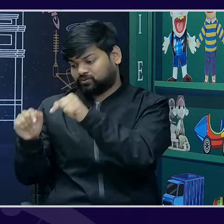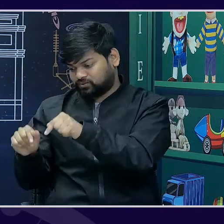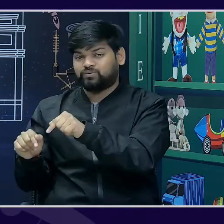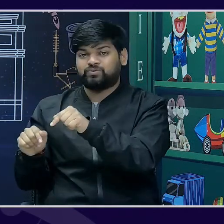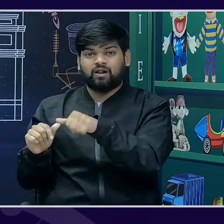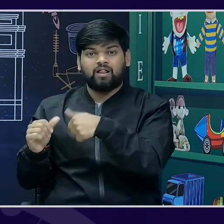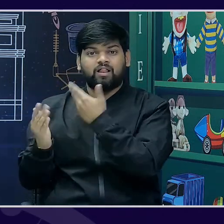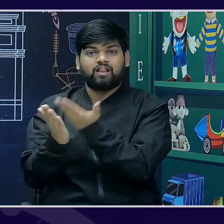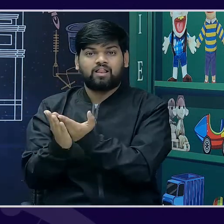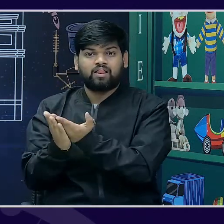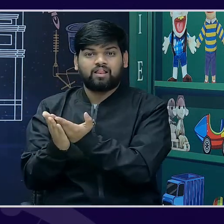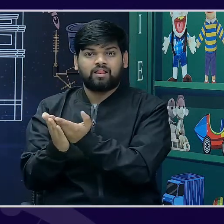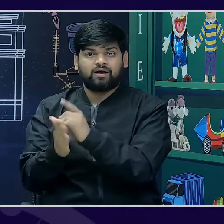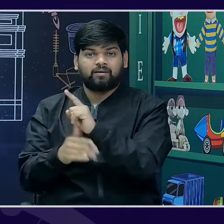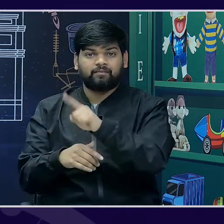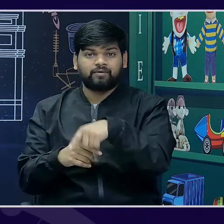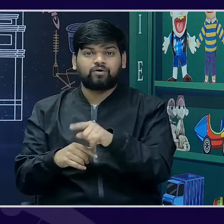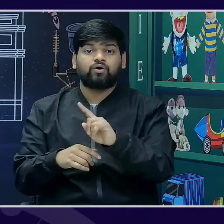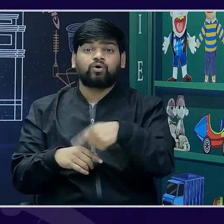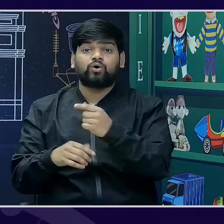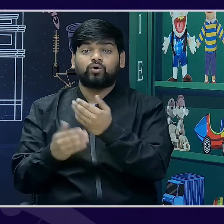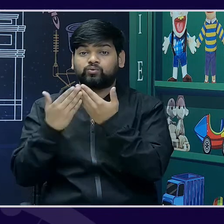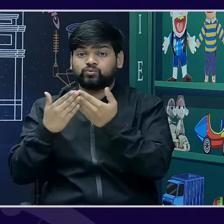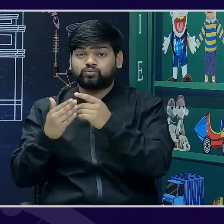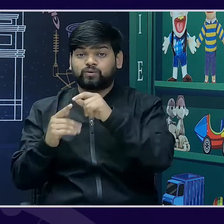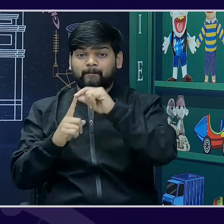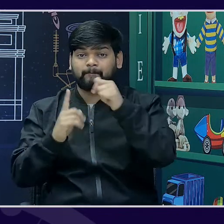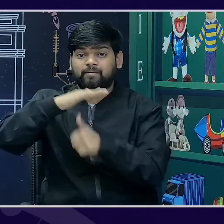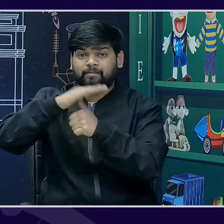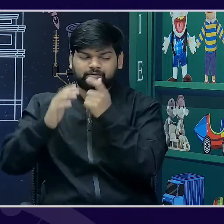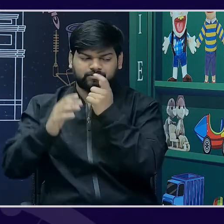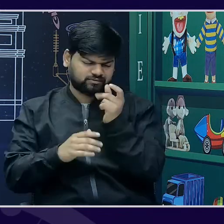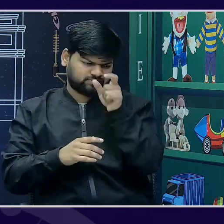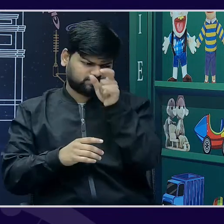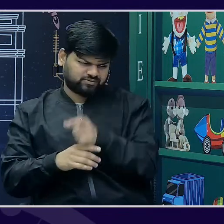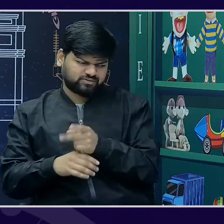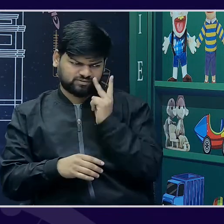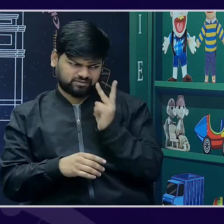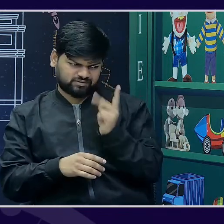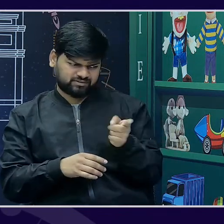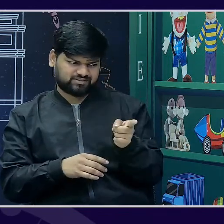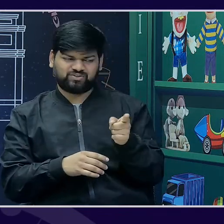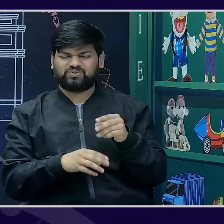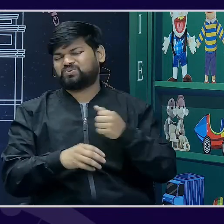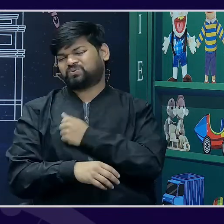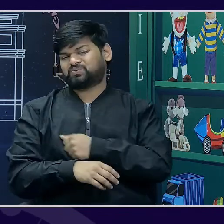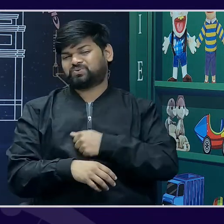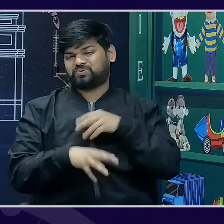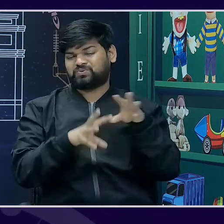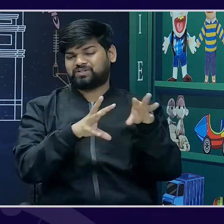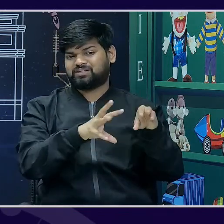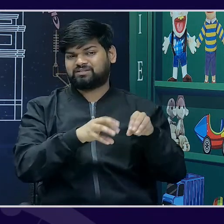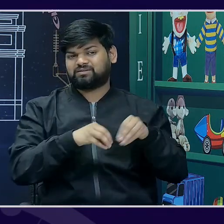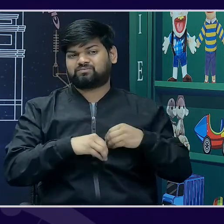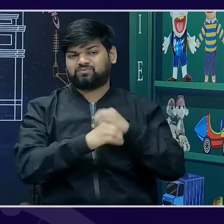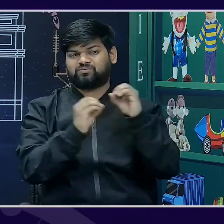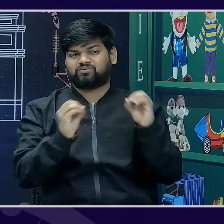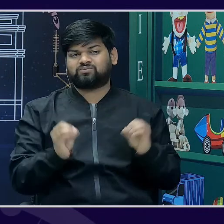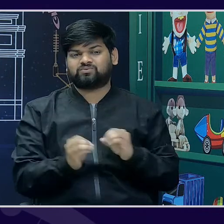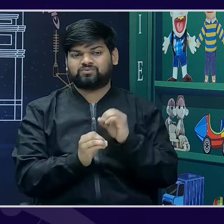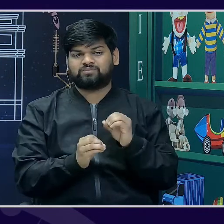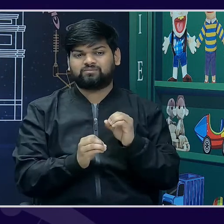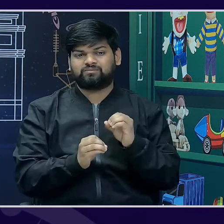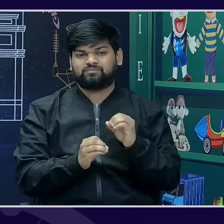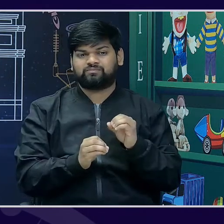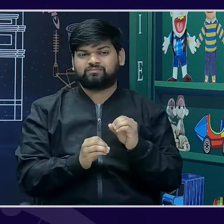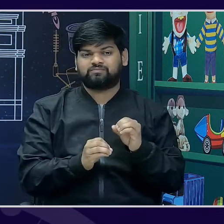नहीं लगता हम कर. Then many a times we need to go and intervene and explain the principals or